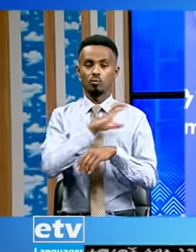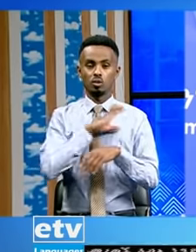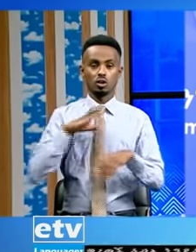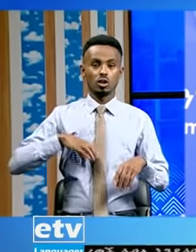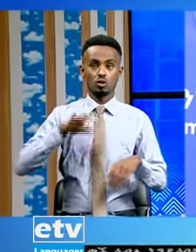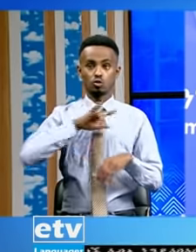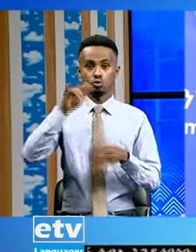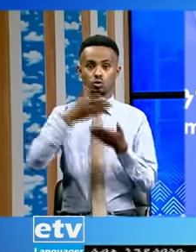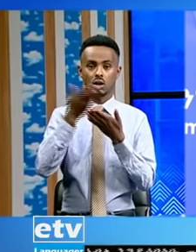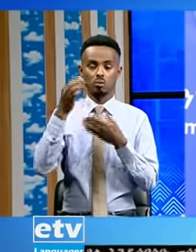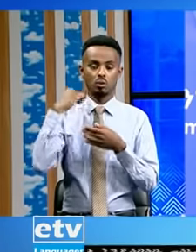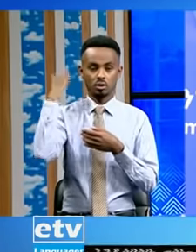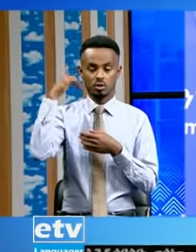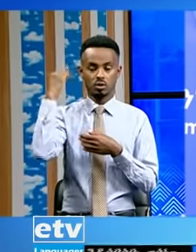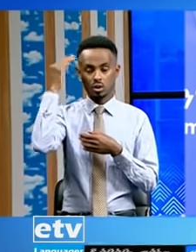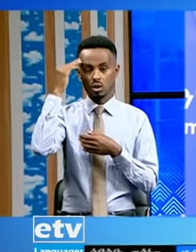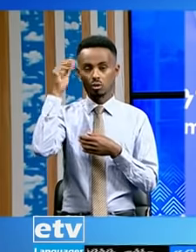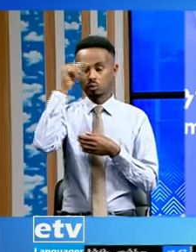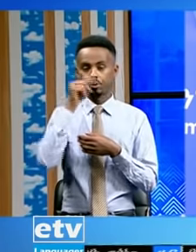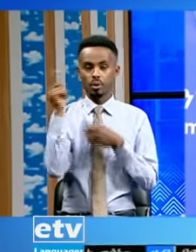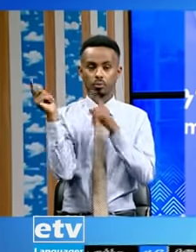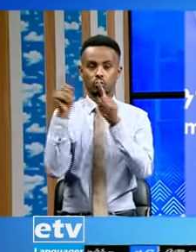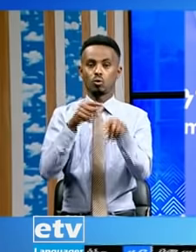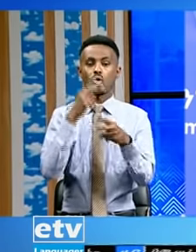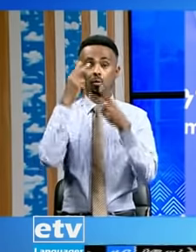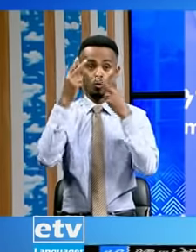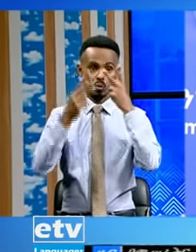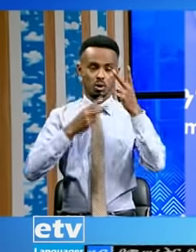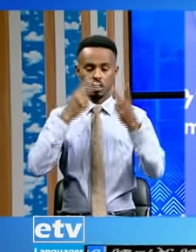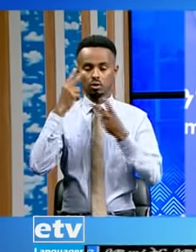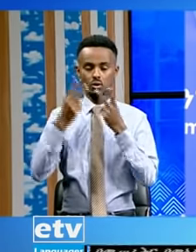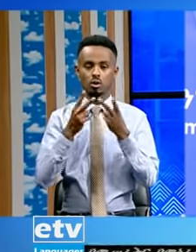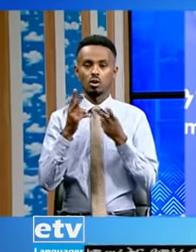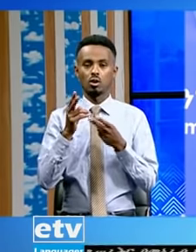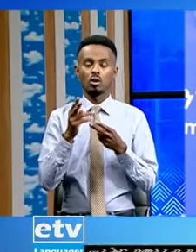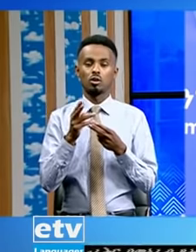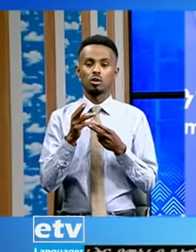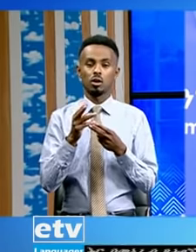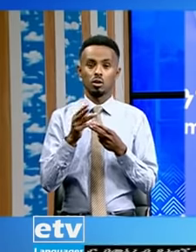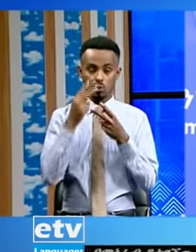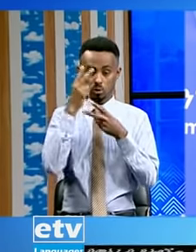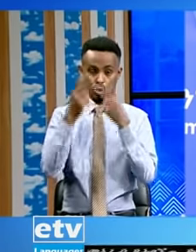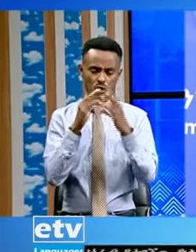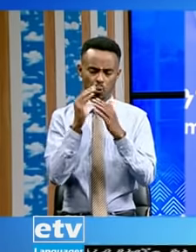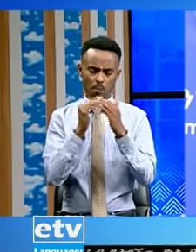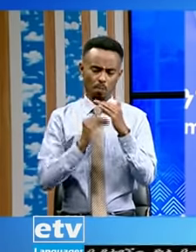በቻይና ውጭ ጉዳይ ሚኒስቴር ኢትዮጵያን መጥቶ መጎብኘታቸው ከመጎብኘታቸውም በላይ